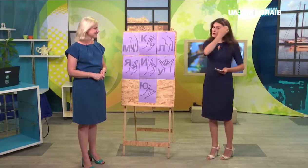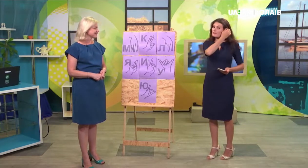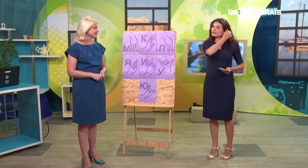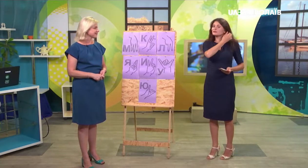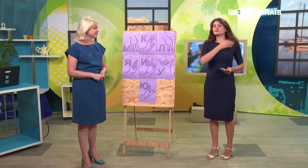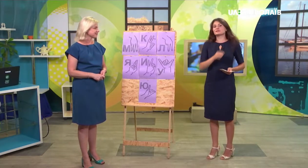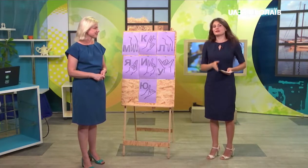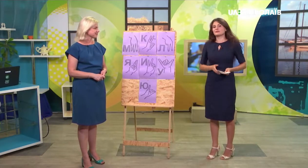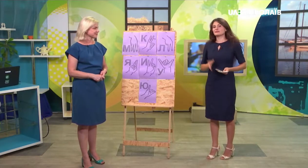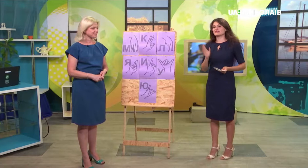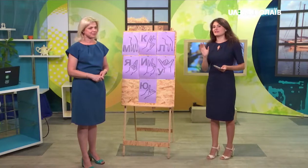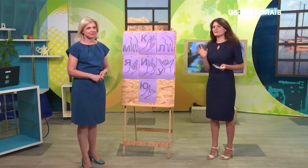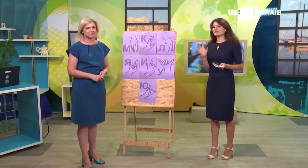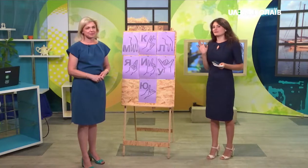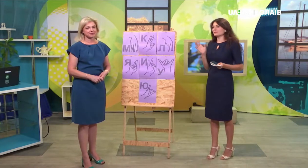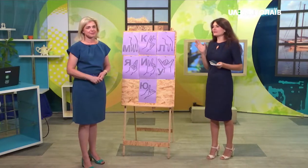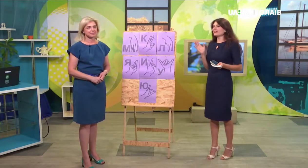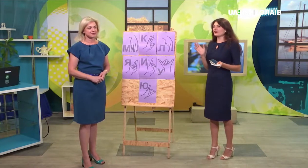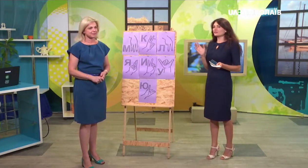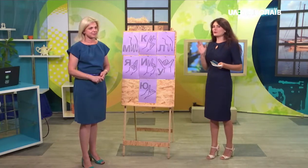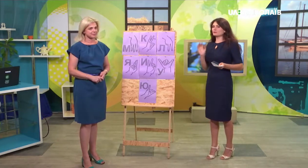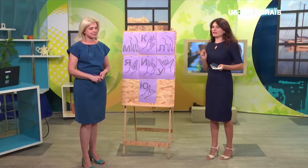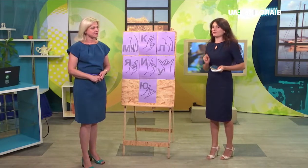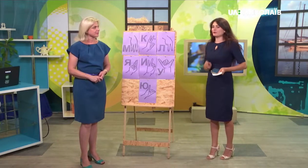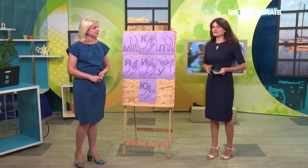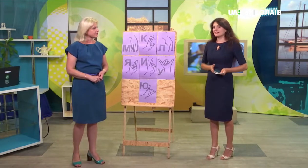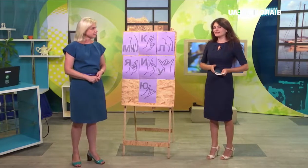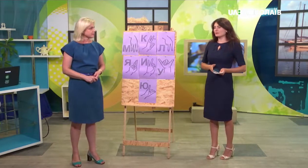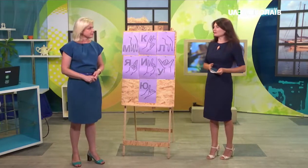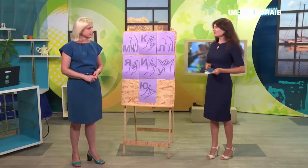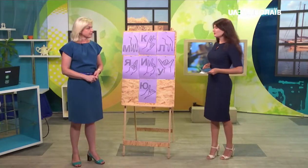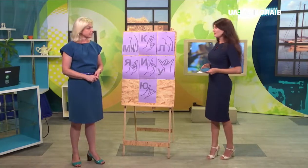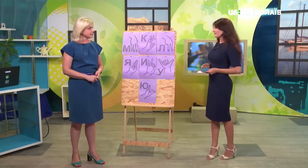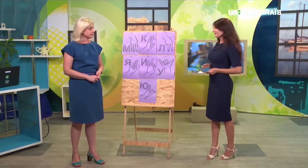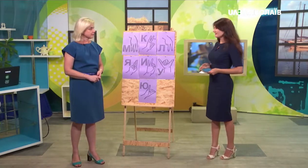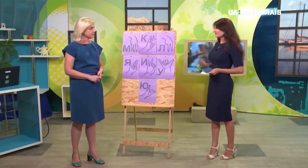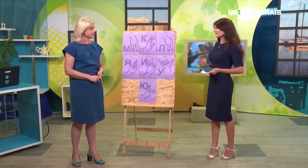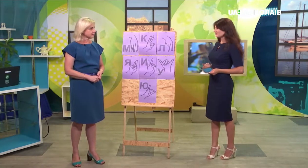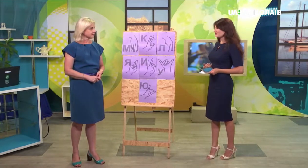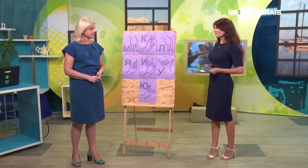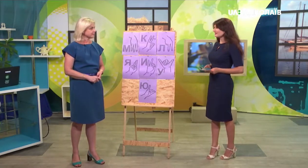ми, друзі, рухаємося з вами сьогодні в такому темпі. От зараз я пропоную вам разом зі мною